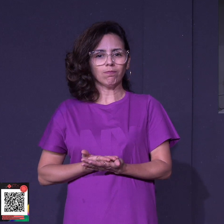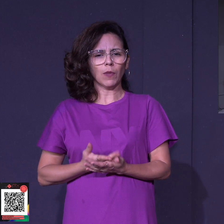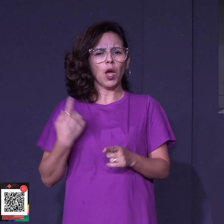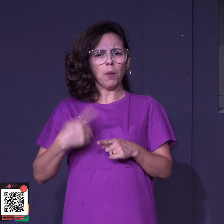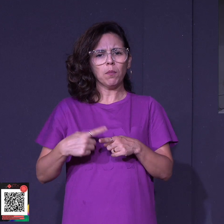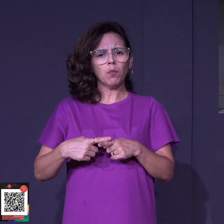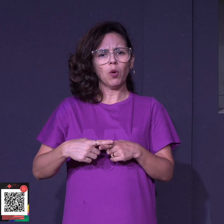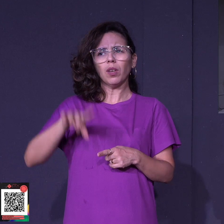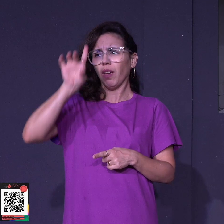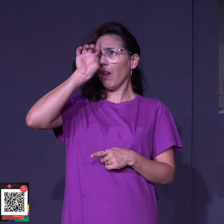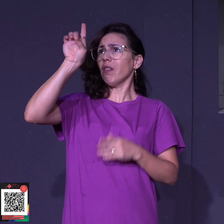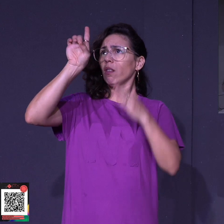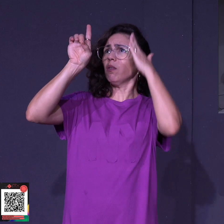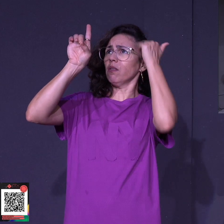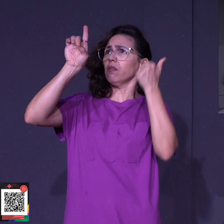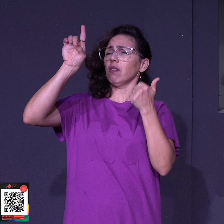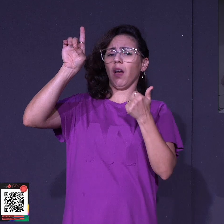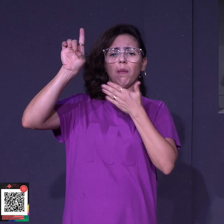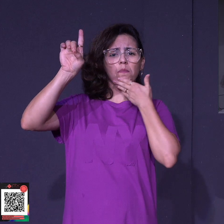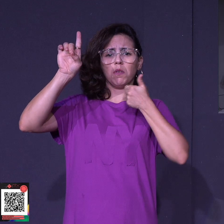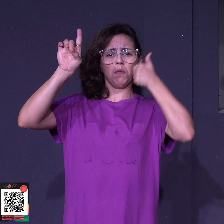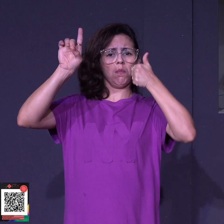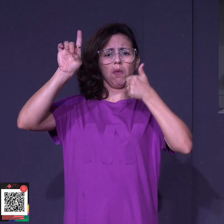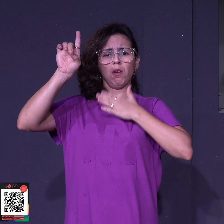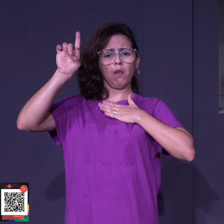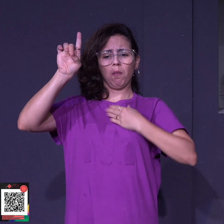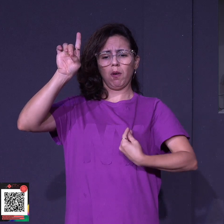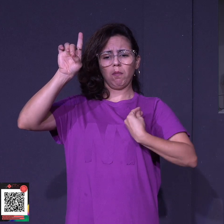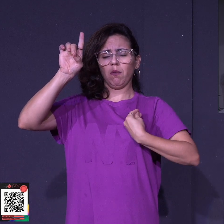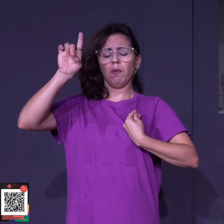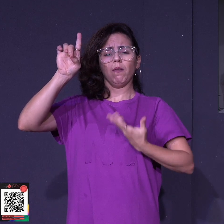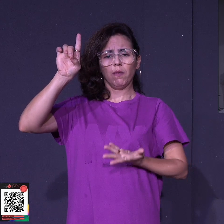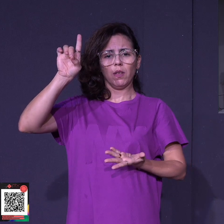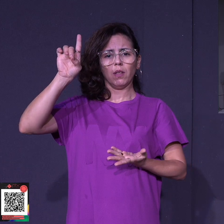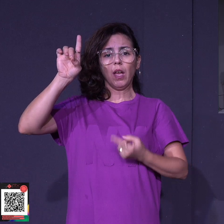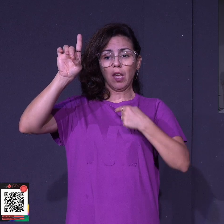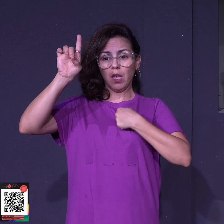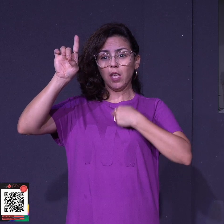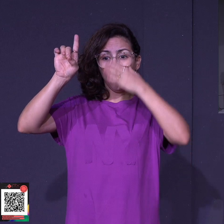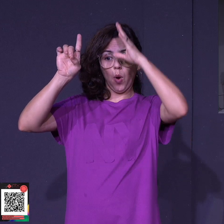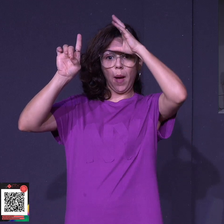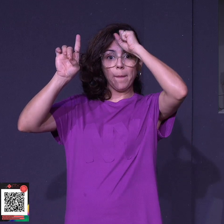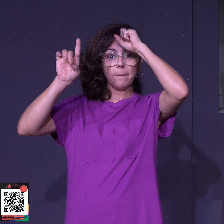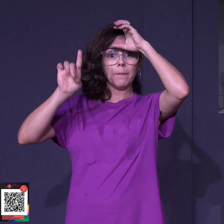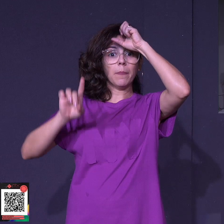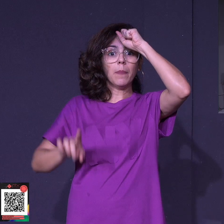mim, e porque também eu aprendo na Bíblia que juiz só há um, e é Ele.